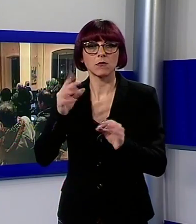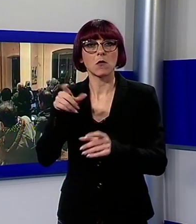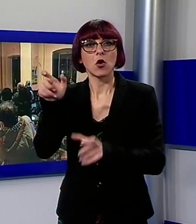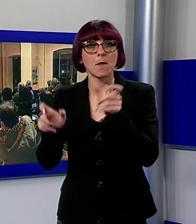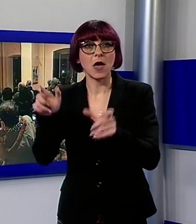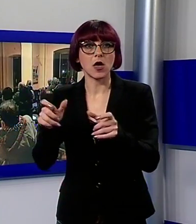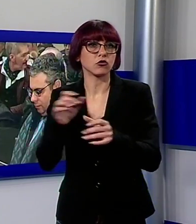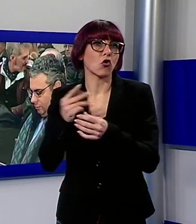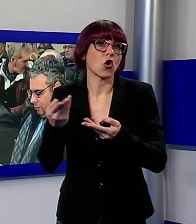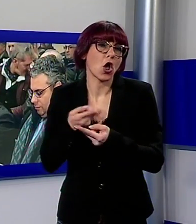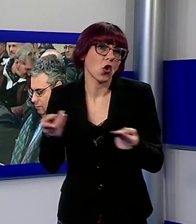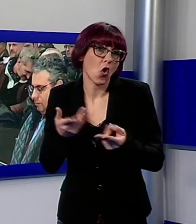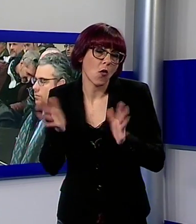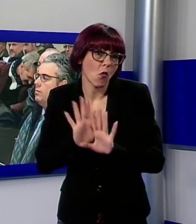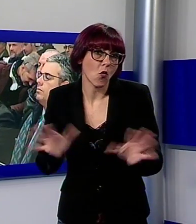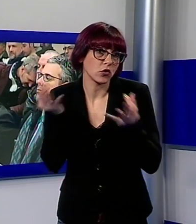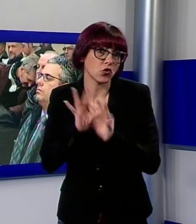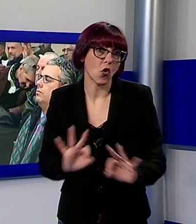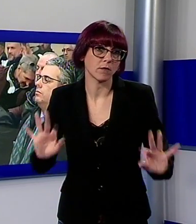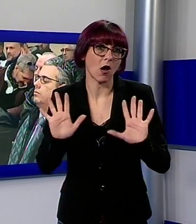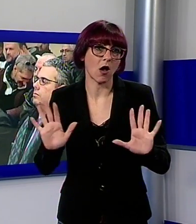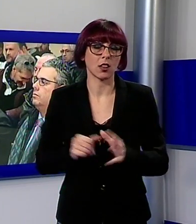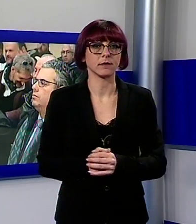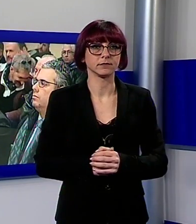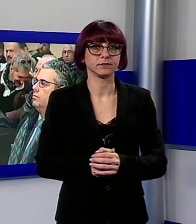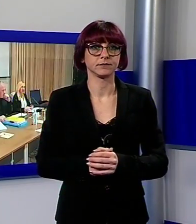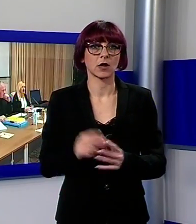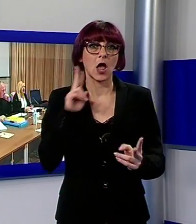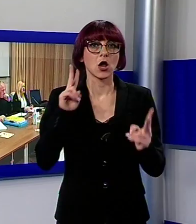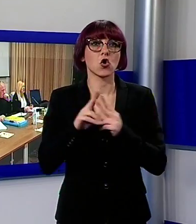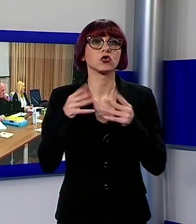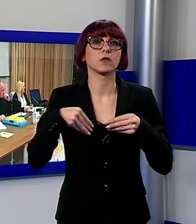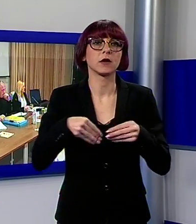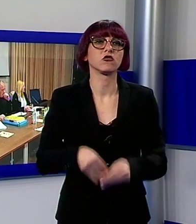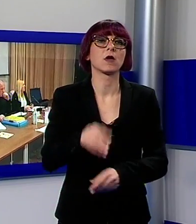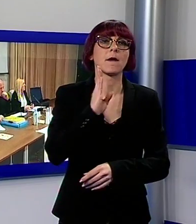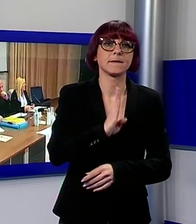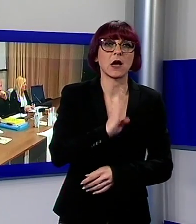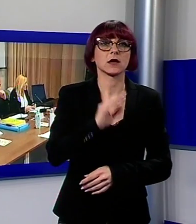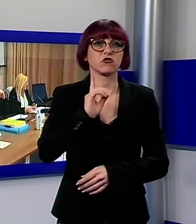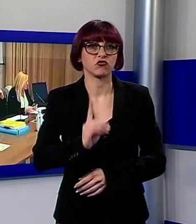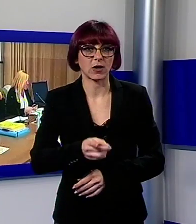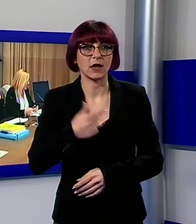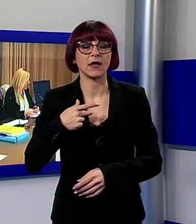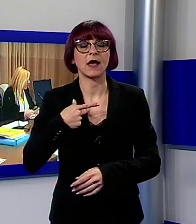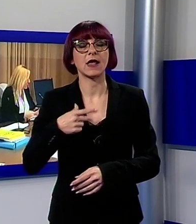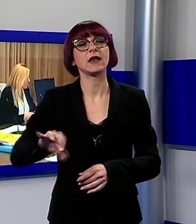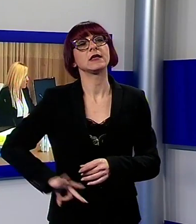hanno partecipato anche i consiglieri regionali Bianchi e Giannarelli, la senatrice Laura Bottici, candidata al proporzionale per il